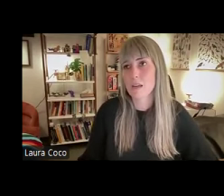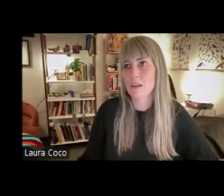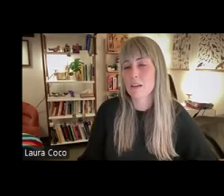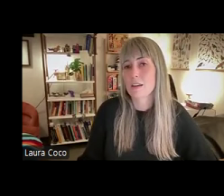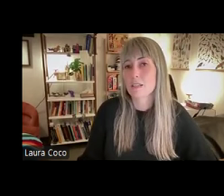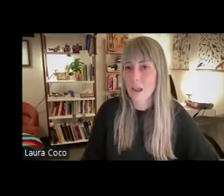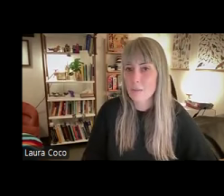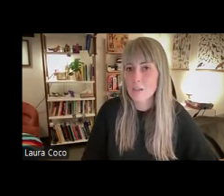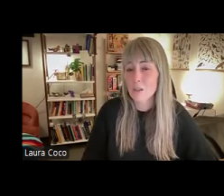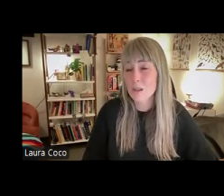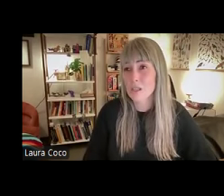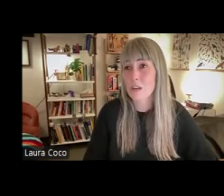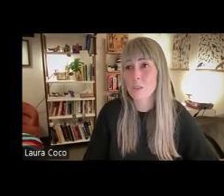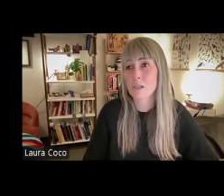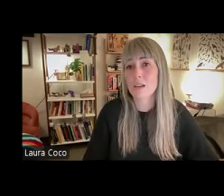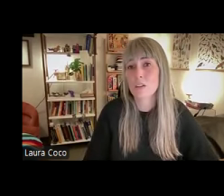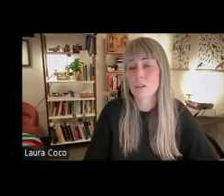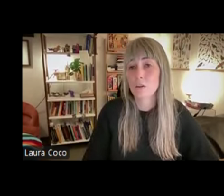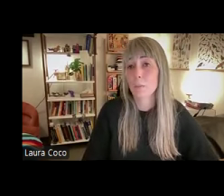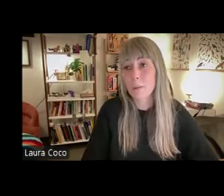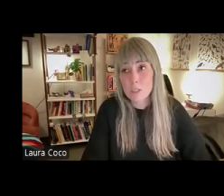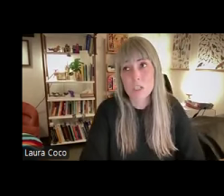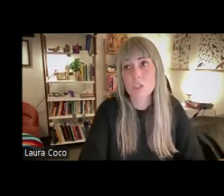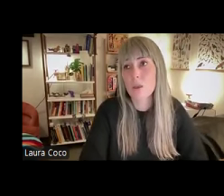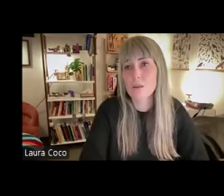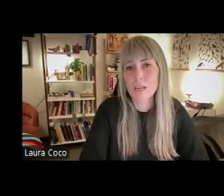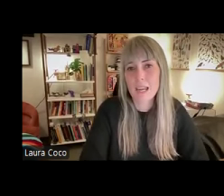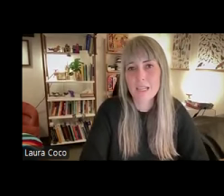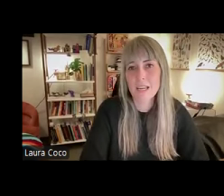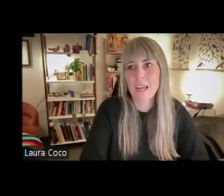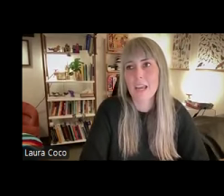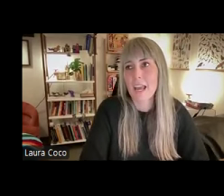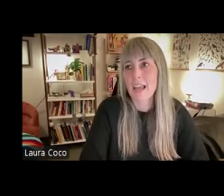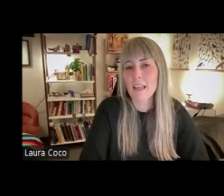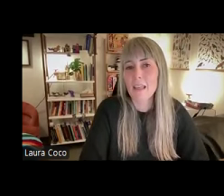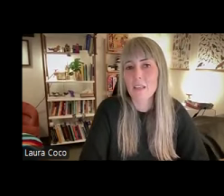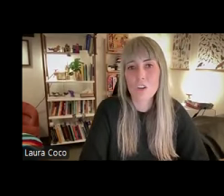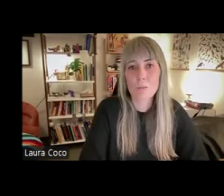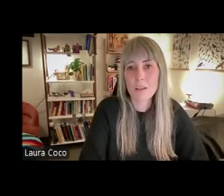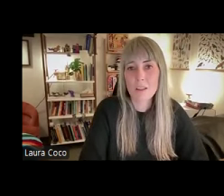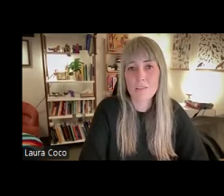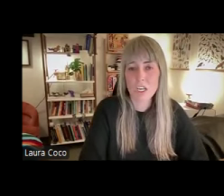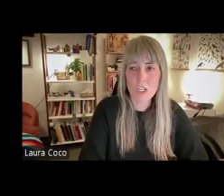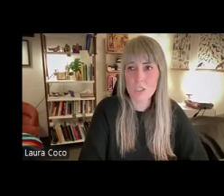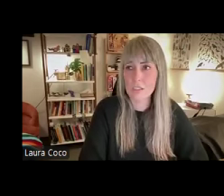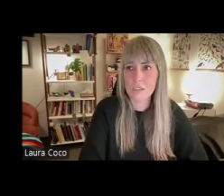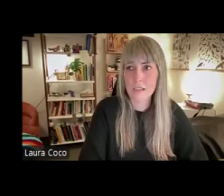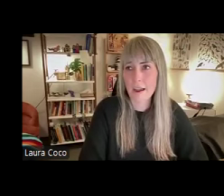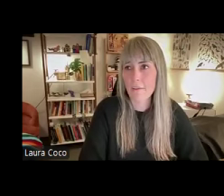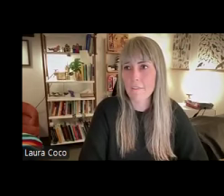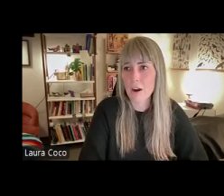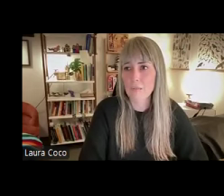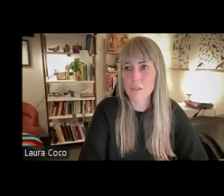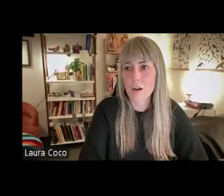frecuencia, pero igual más o menos o menos de lo que viene siendo esta dificultad para entender el habla. Este estudio se publicó